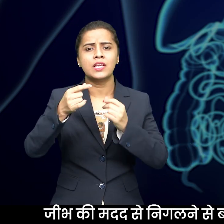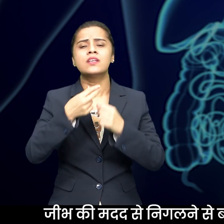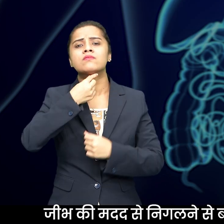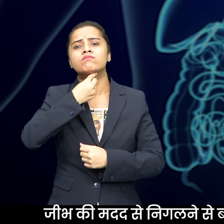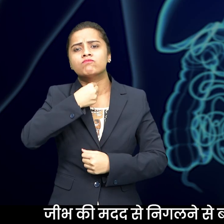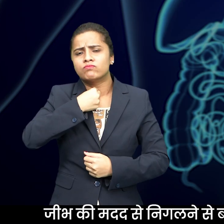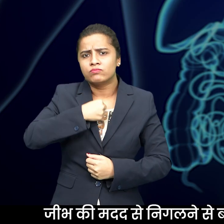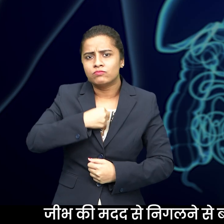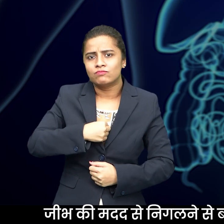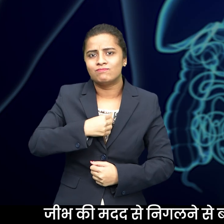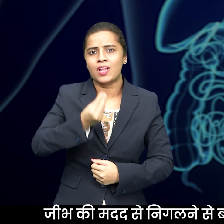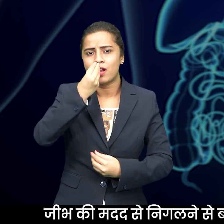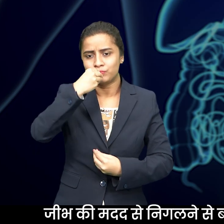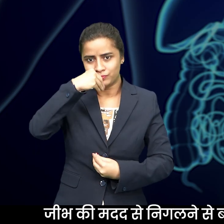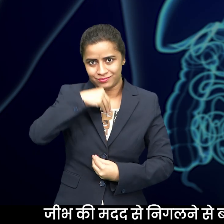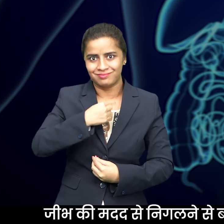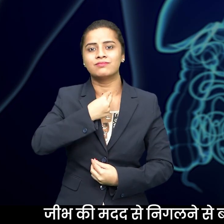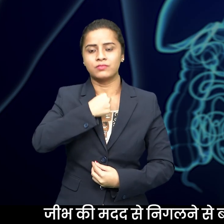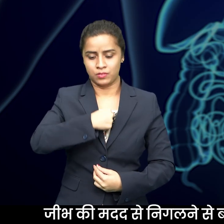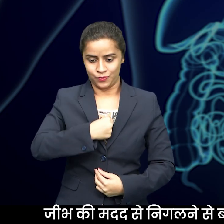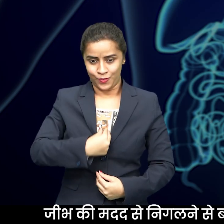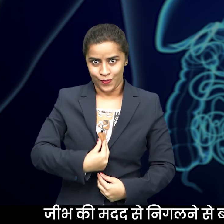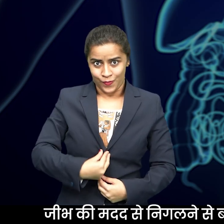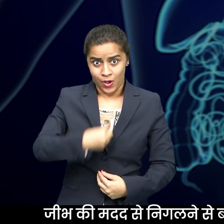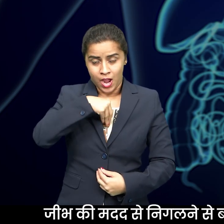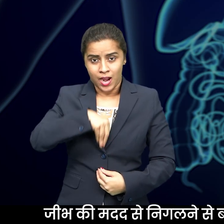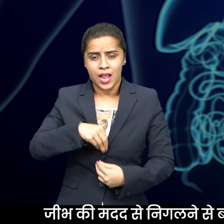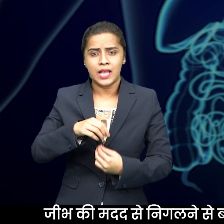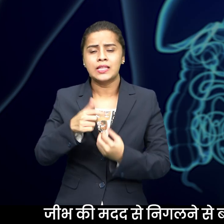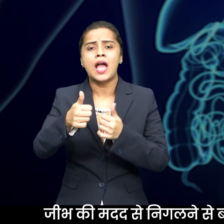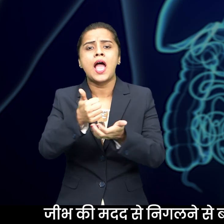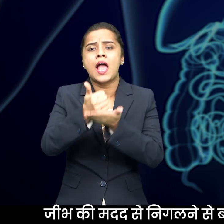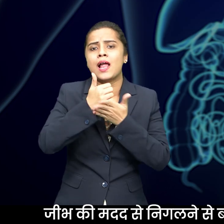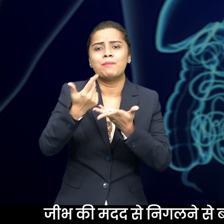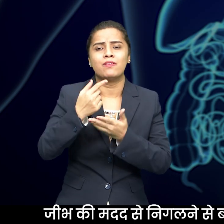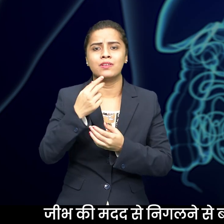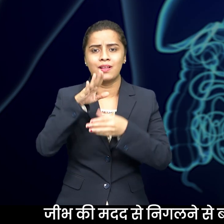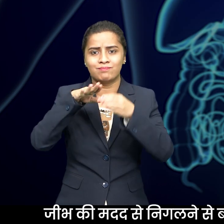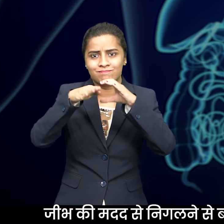से बोलस को अन्न प्रणाली में ले जाया जाता है।